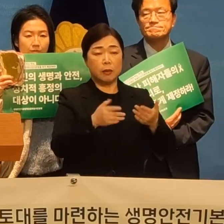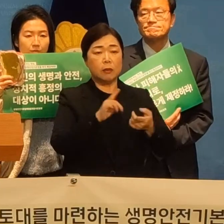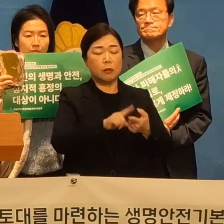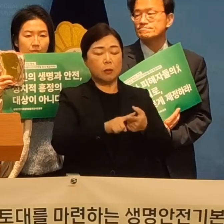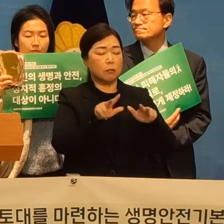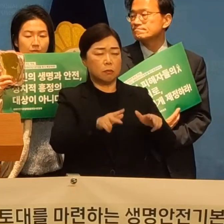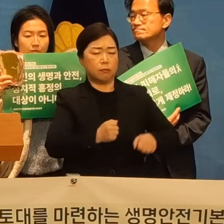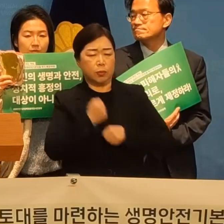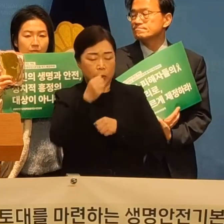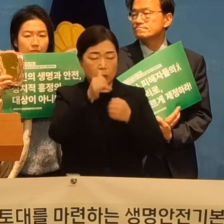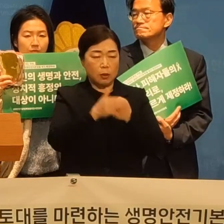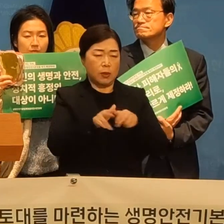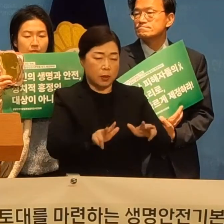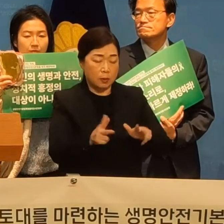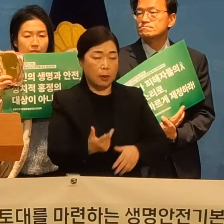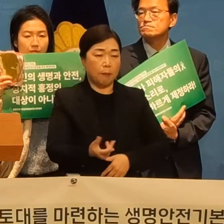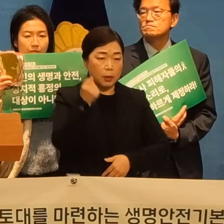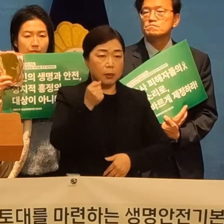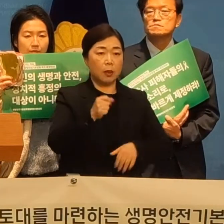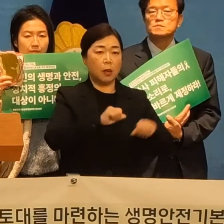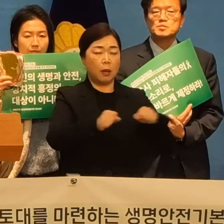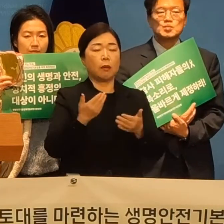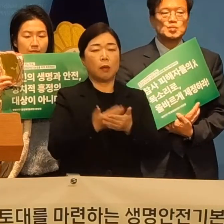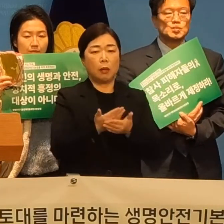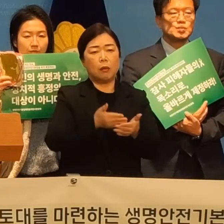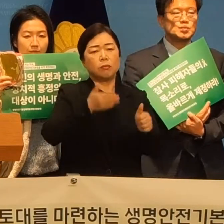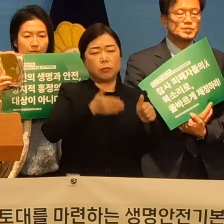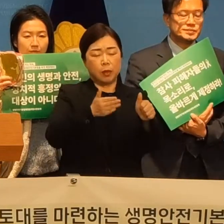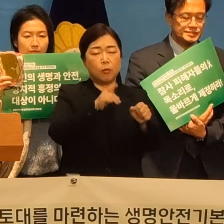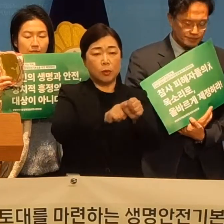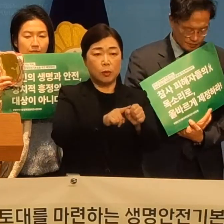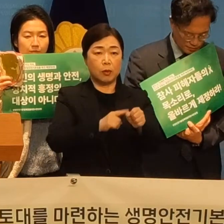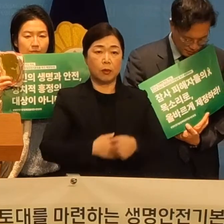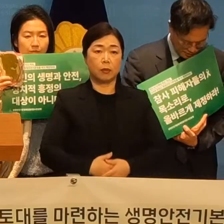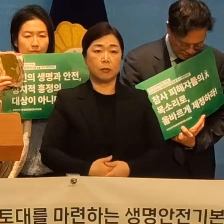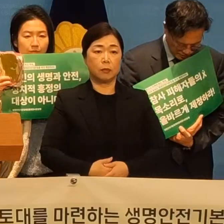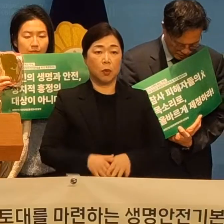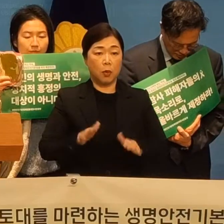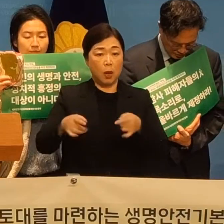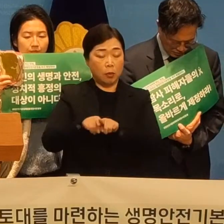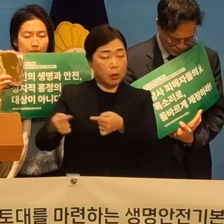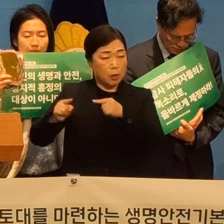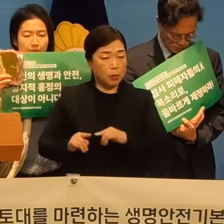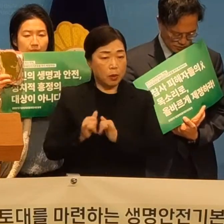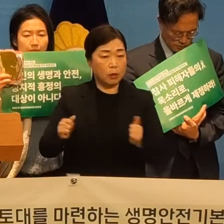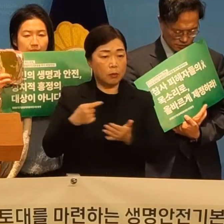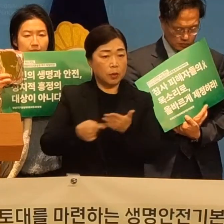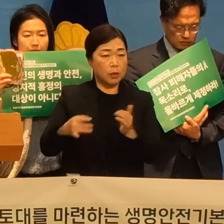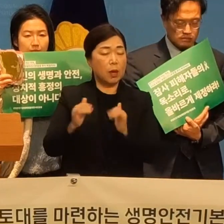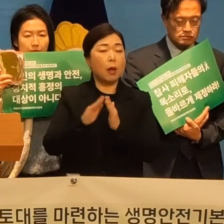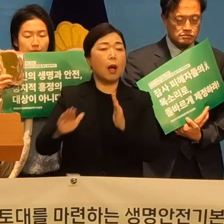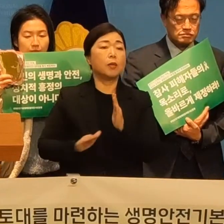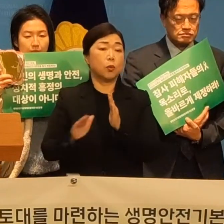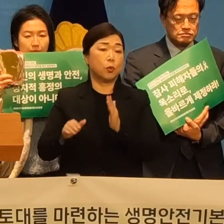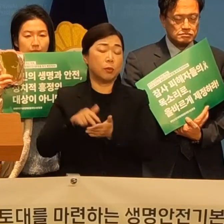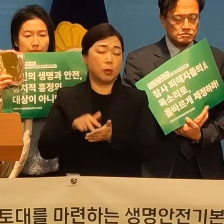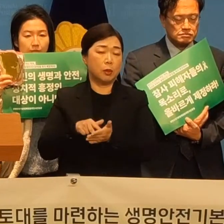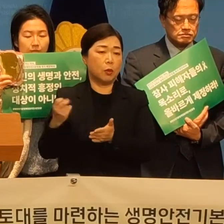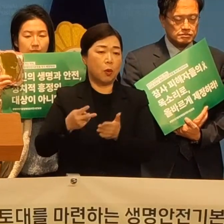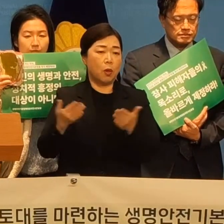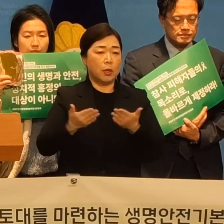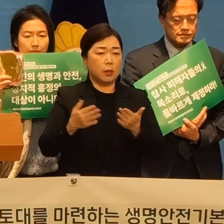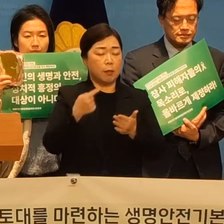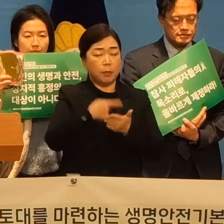수행해달라는 요청입니다. 오늘 여기 계신 모든 재난참사 피해자들의 목소리뿐만 아니라 산업재해